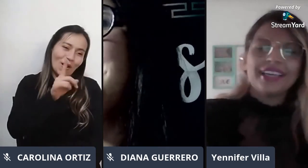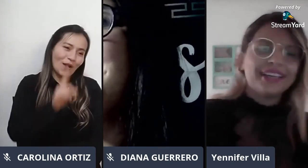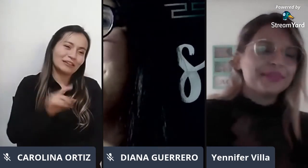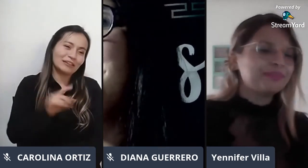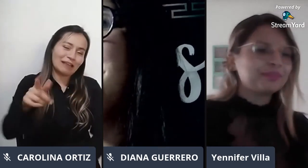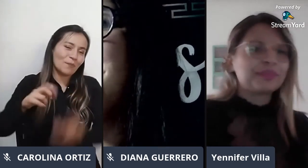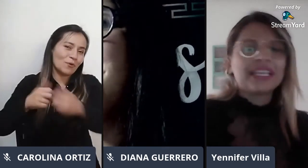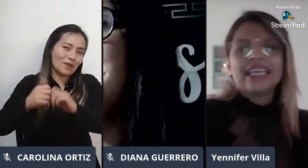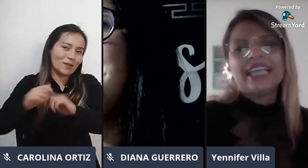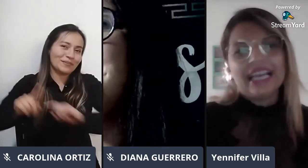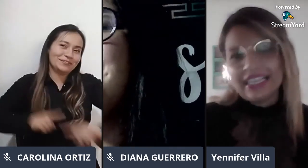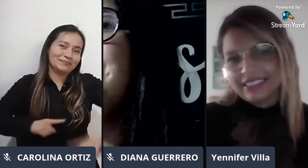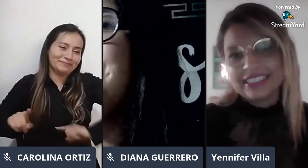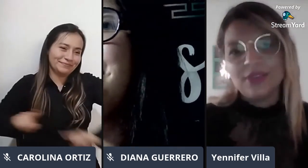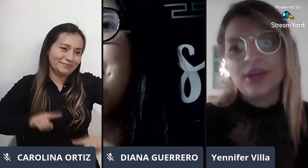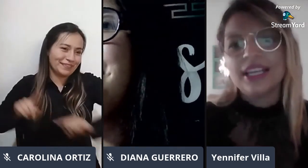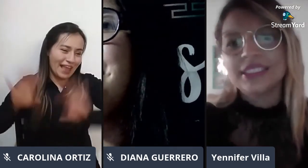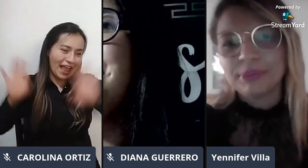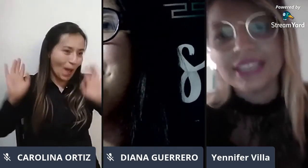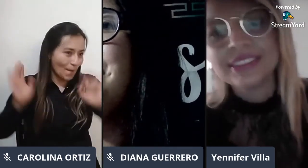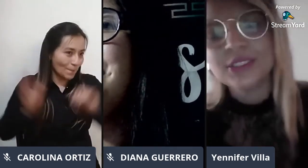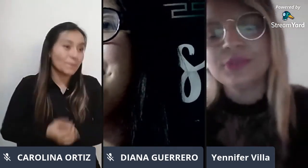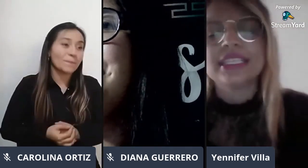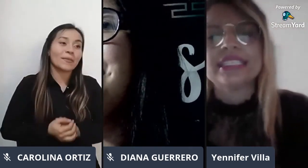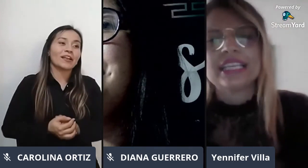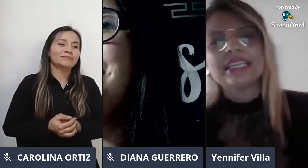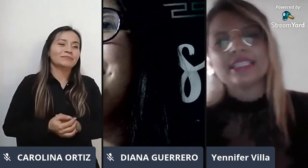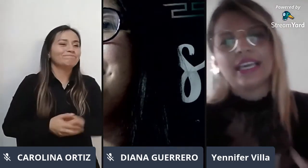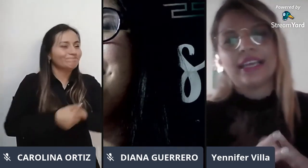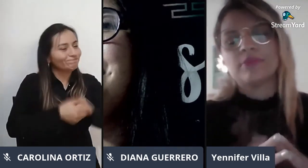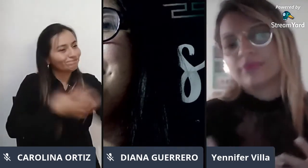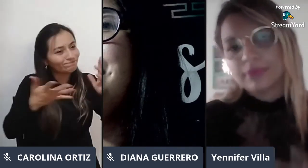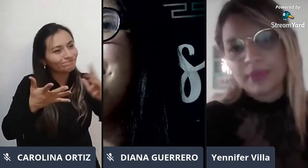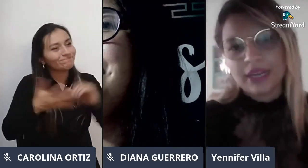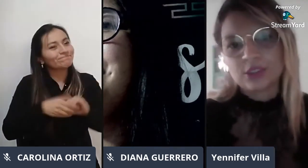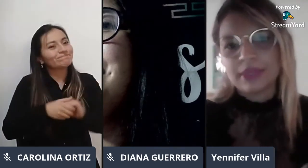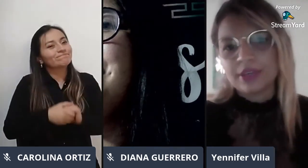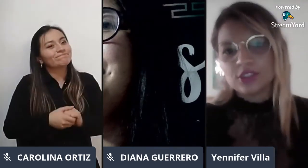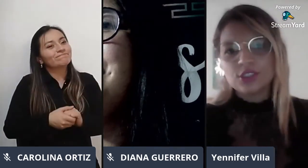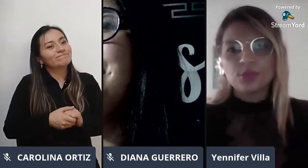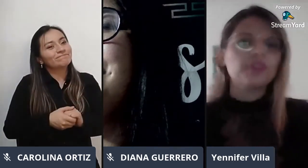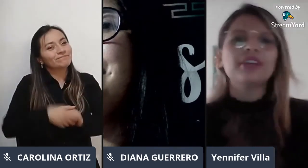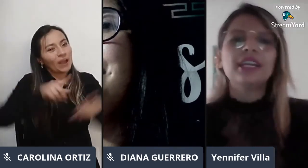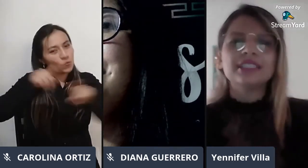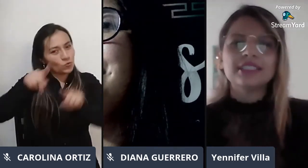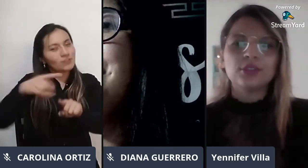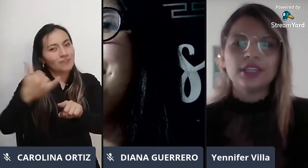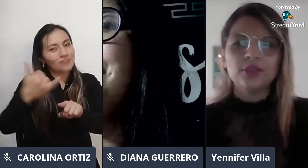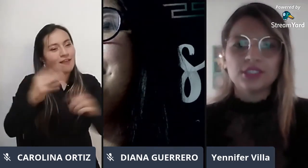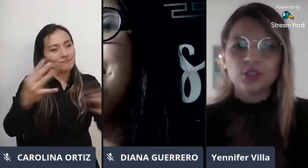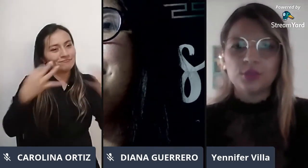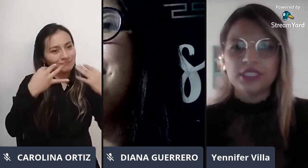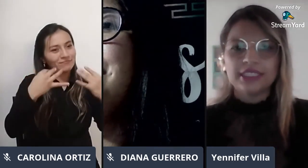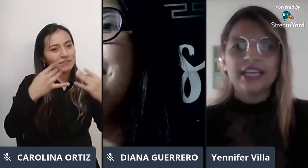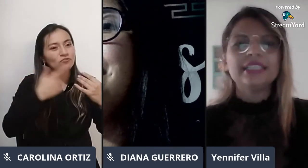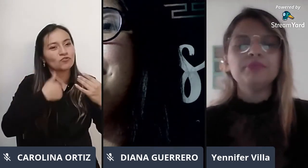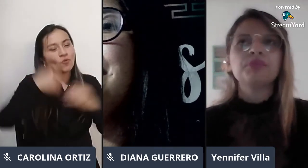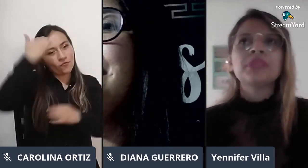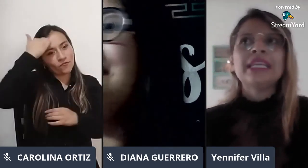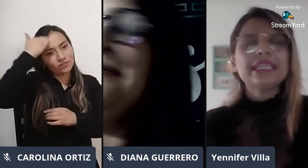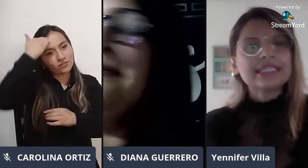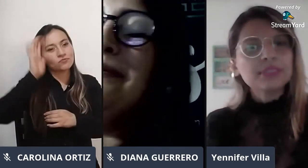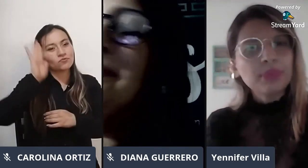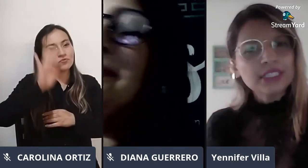administrador. Nada, saludar el espacio, decirles, para los que me conocen, soy profe de la licenciatura en educación